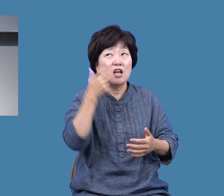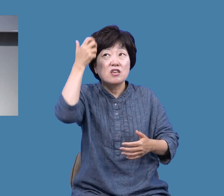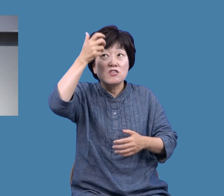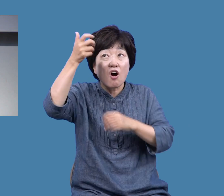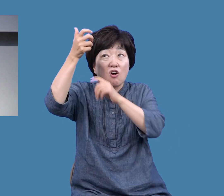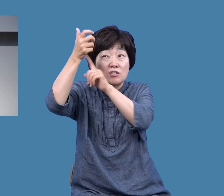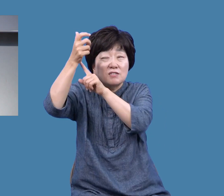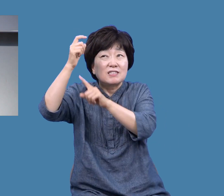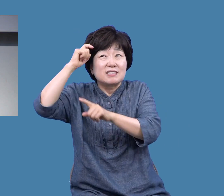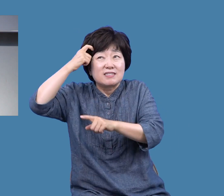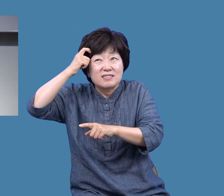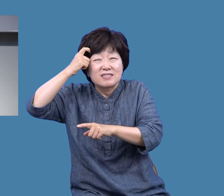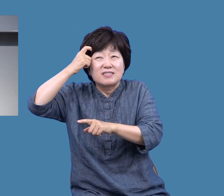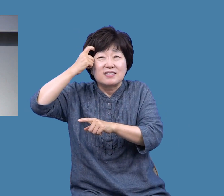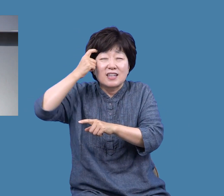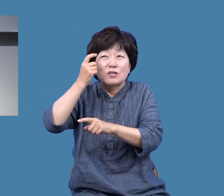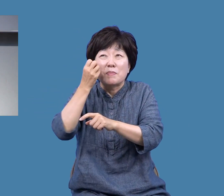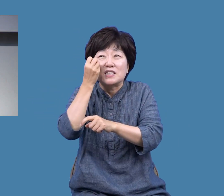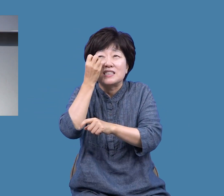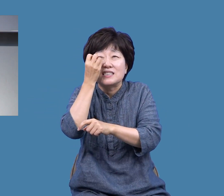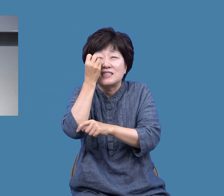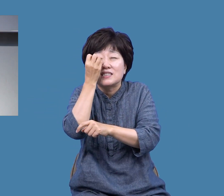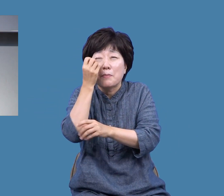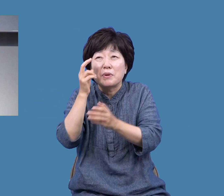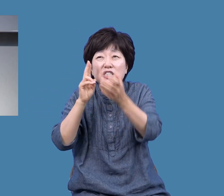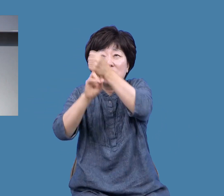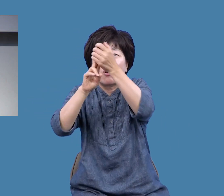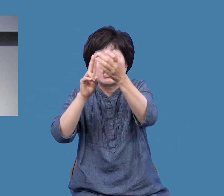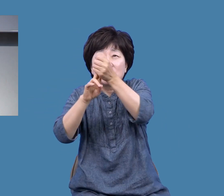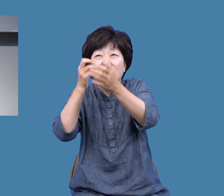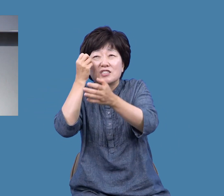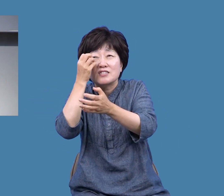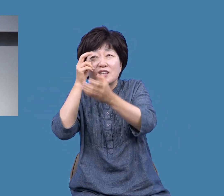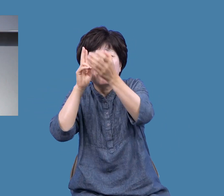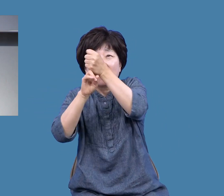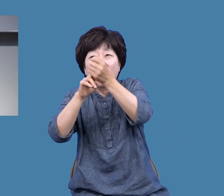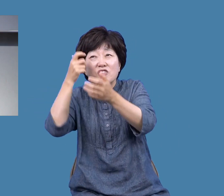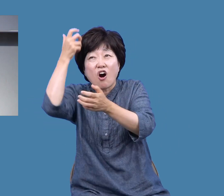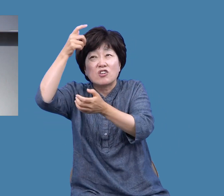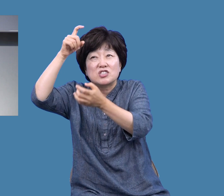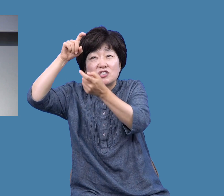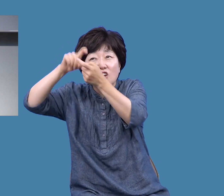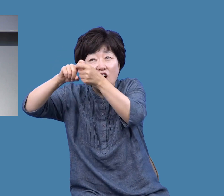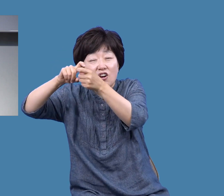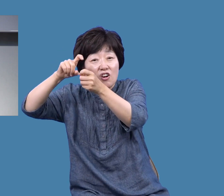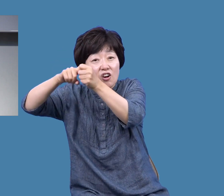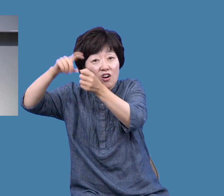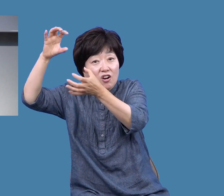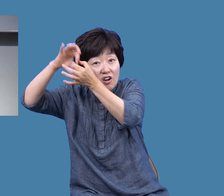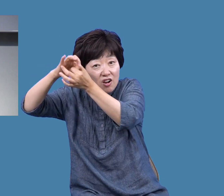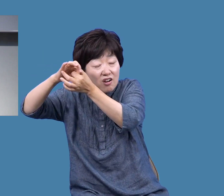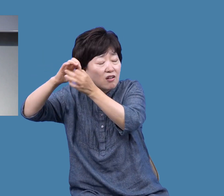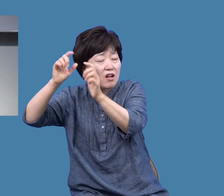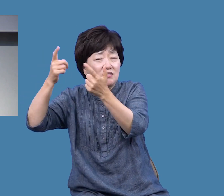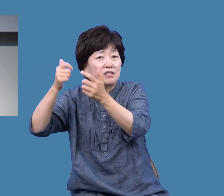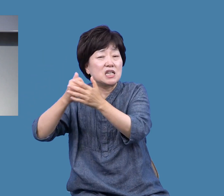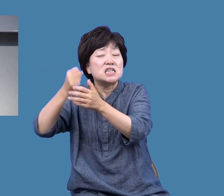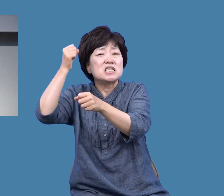세계로 들어가서 초현실적인 것을 보고 이런 것이 영적인 것을 추구하는 것이 아니에요. 이미 우리의